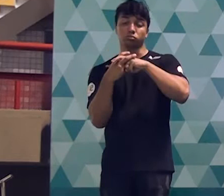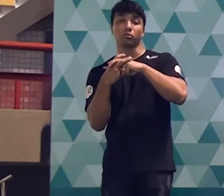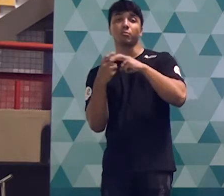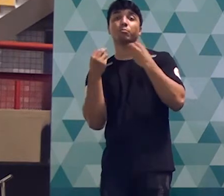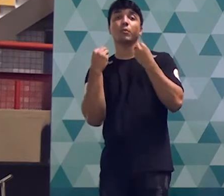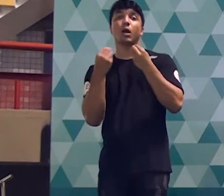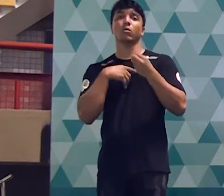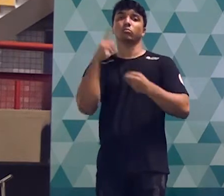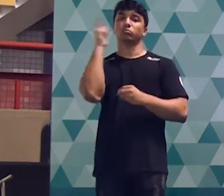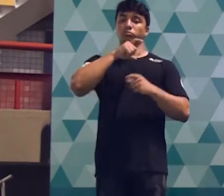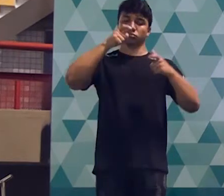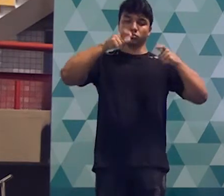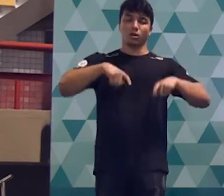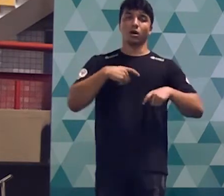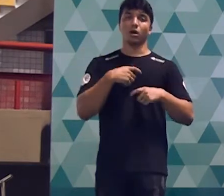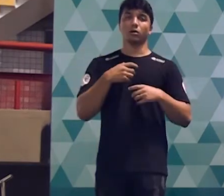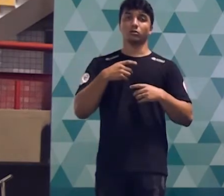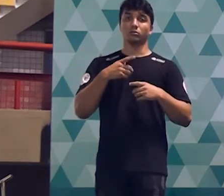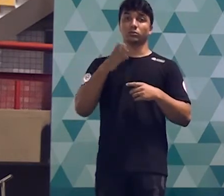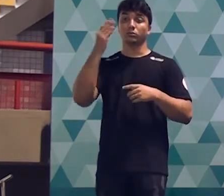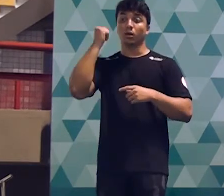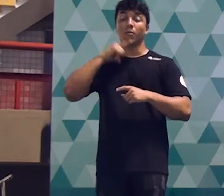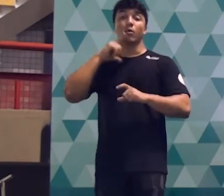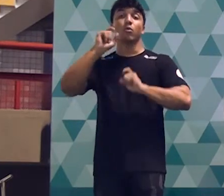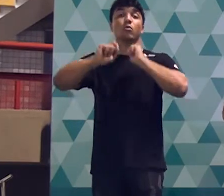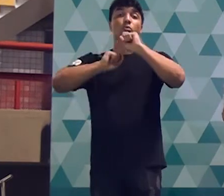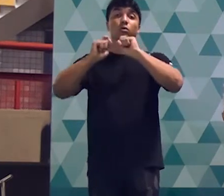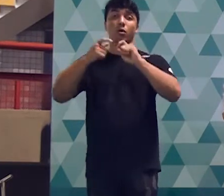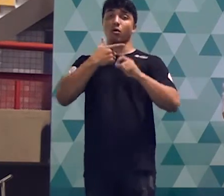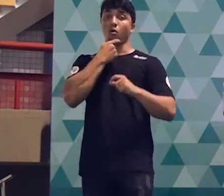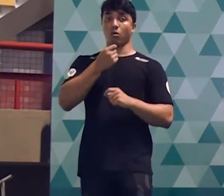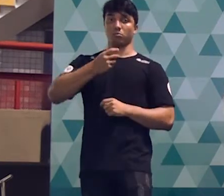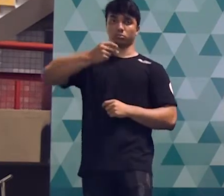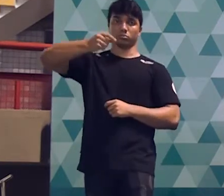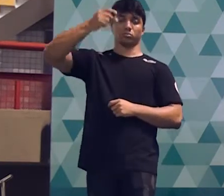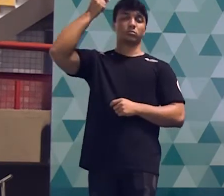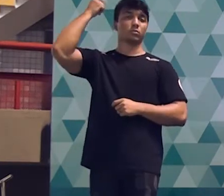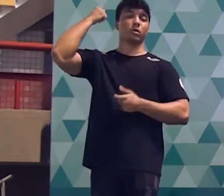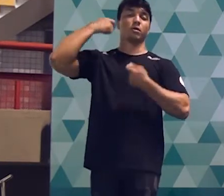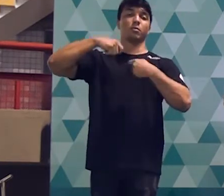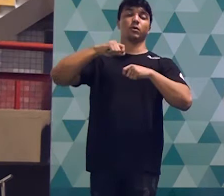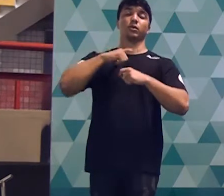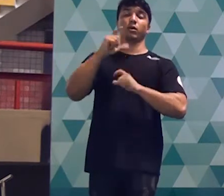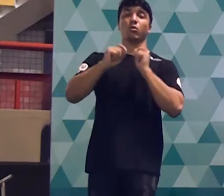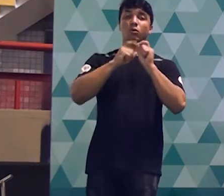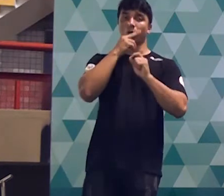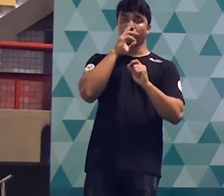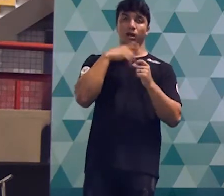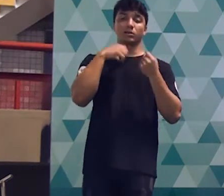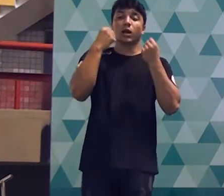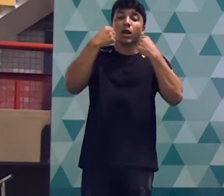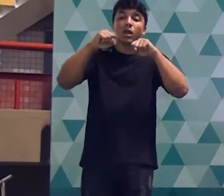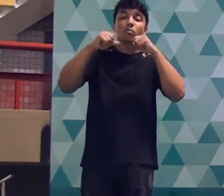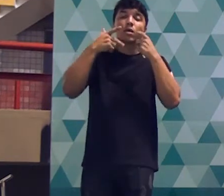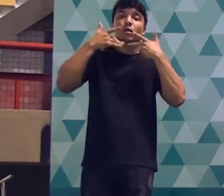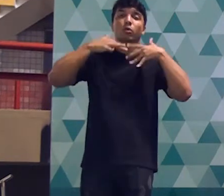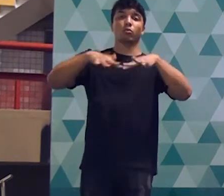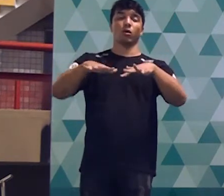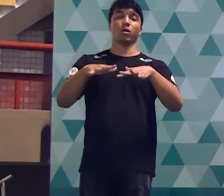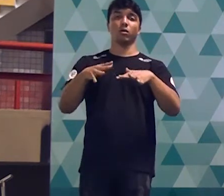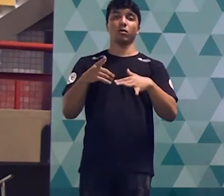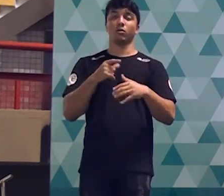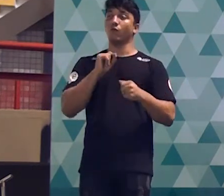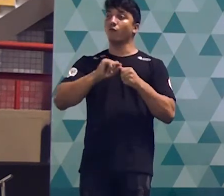para conseguir o espaço dele. Vocês estão vendo que o homem primitivo, ele tinha uma academia natural,